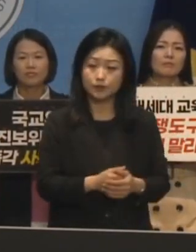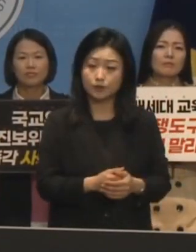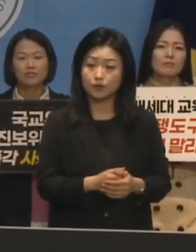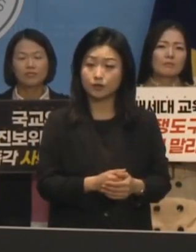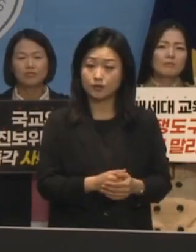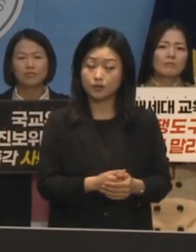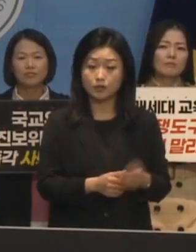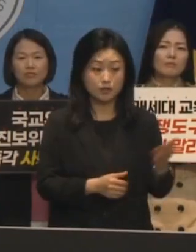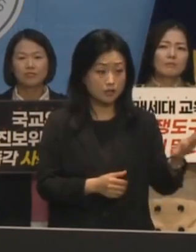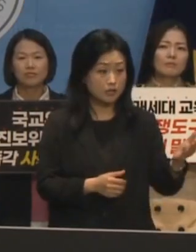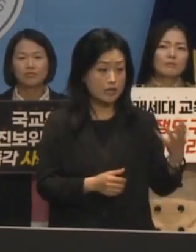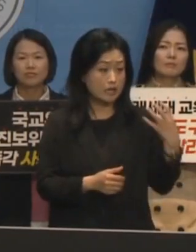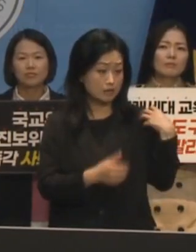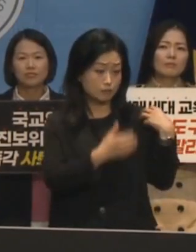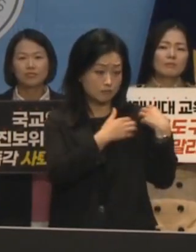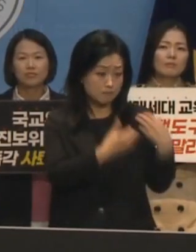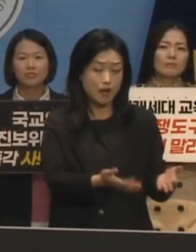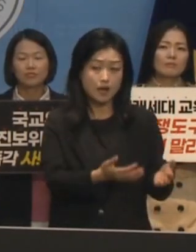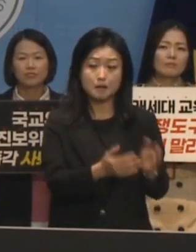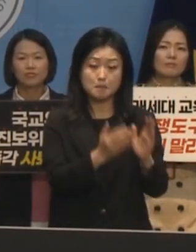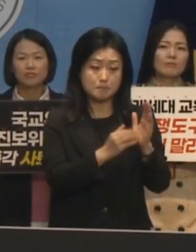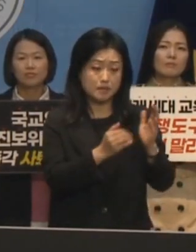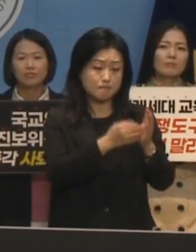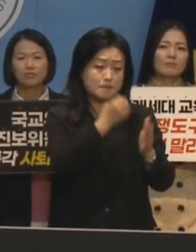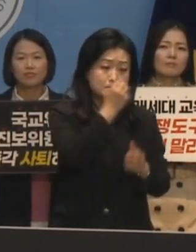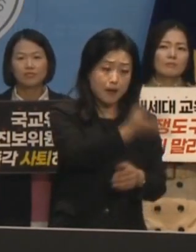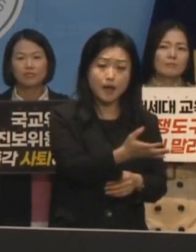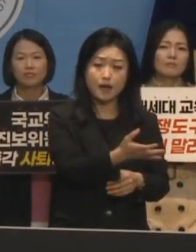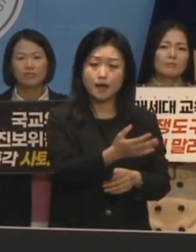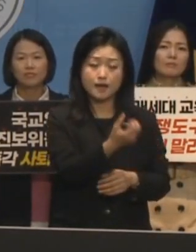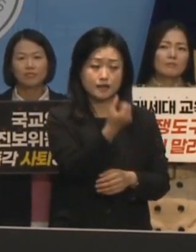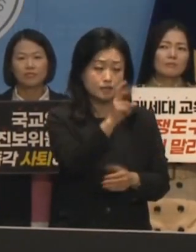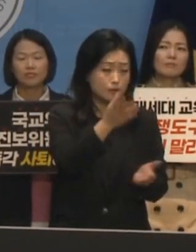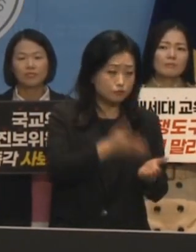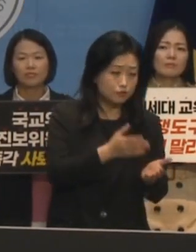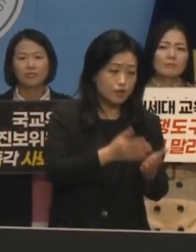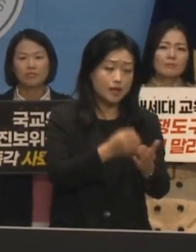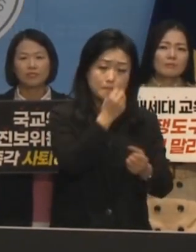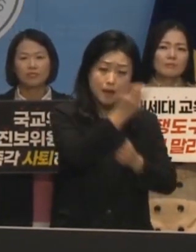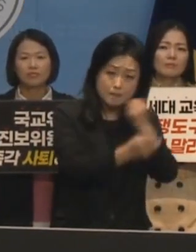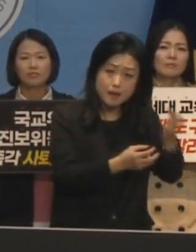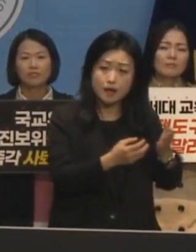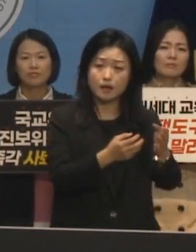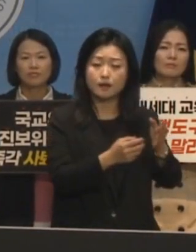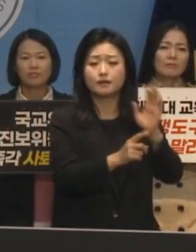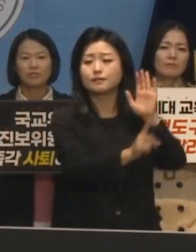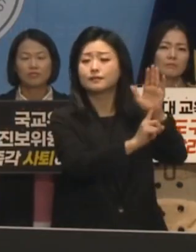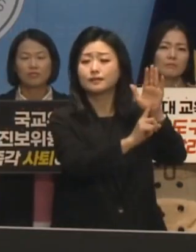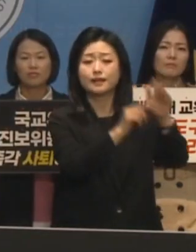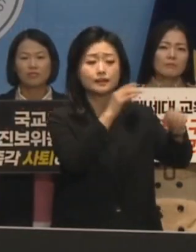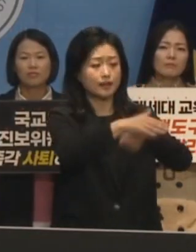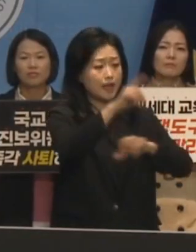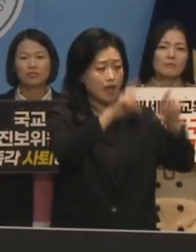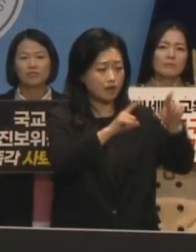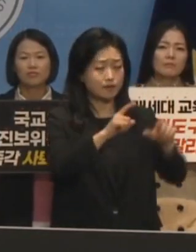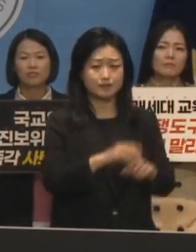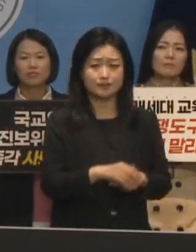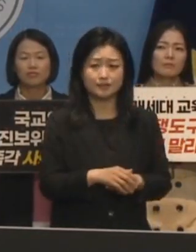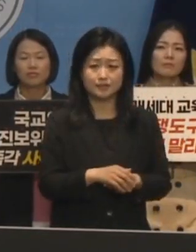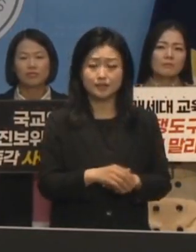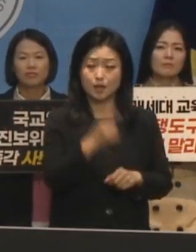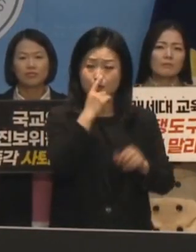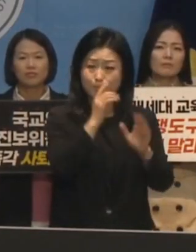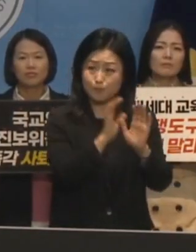위원으로서의 기본적인 의무마저 내팽개치고 자신들의 주장을 관철하려는 진보 위원들의 행태는 장난감을 얻기